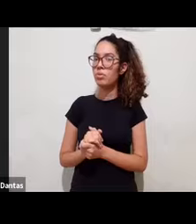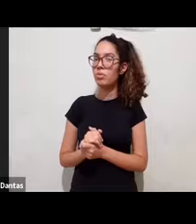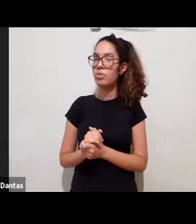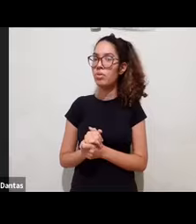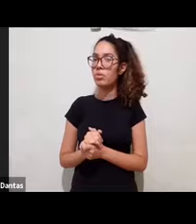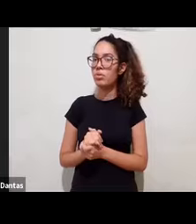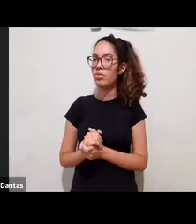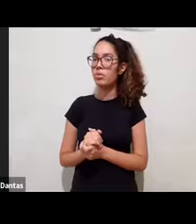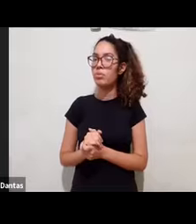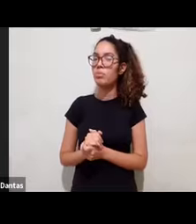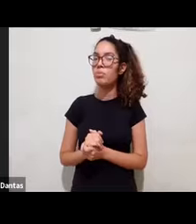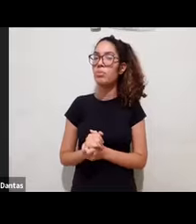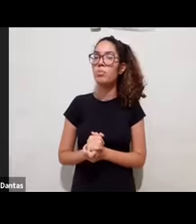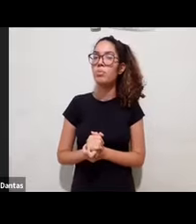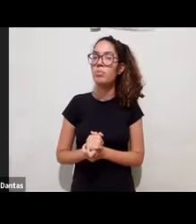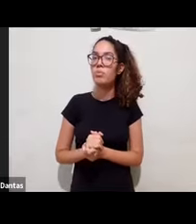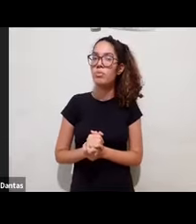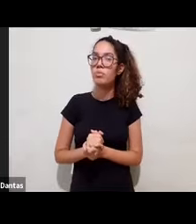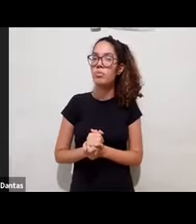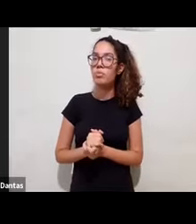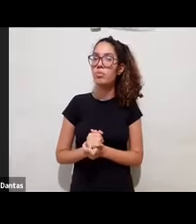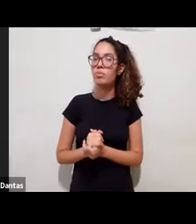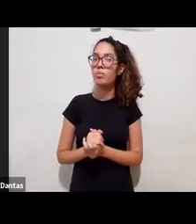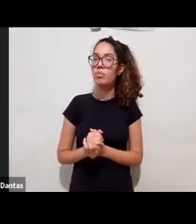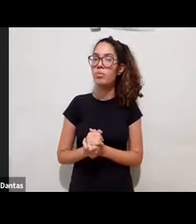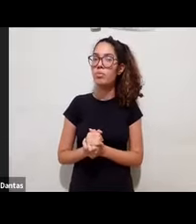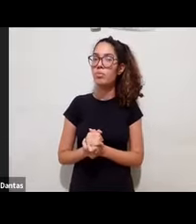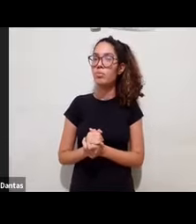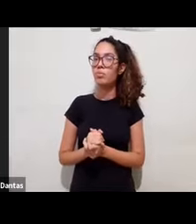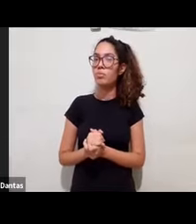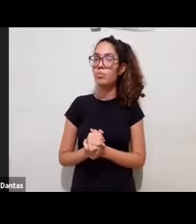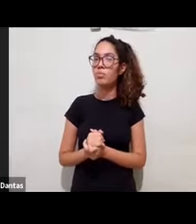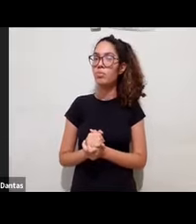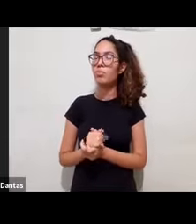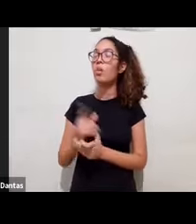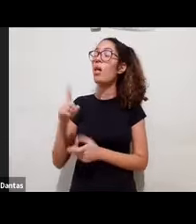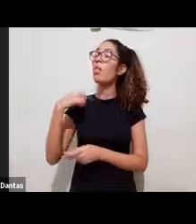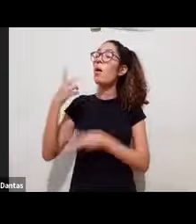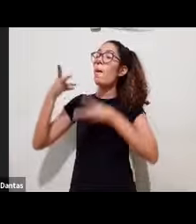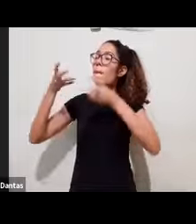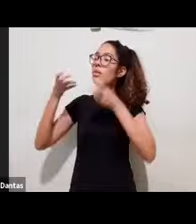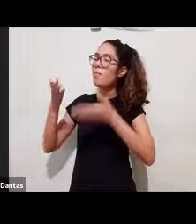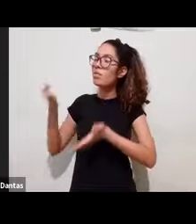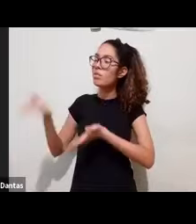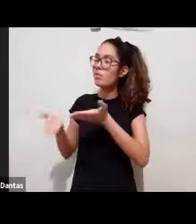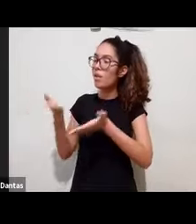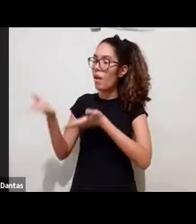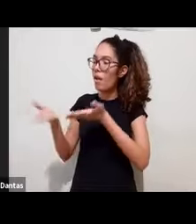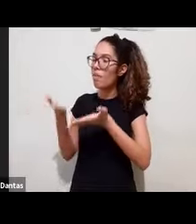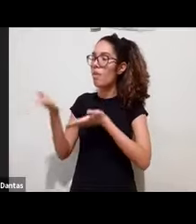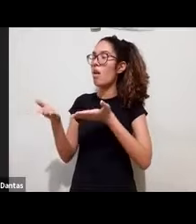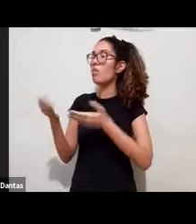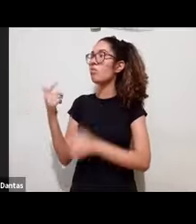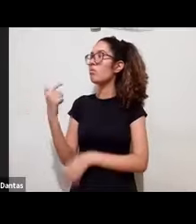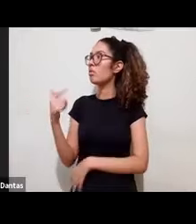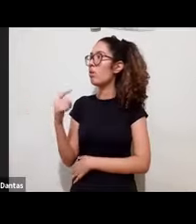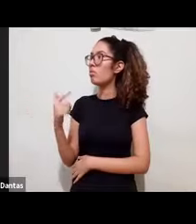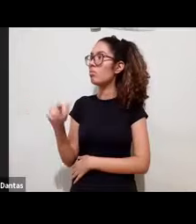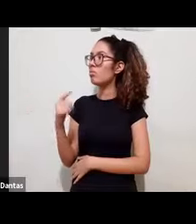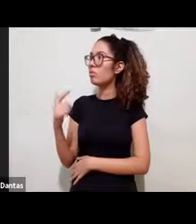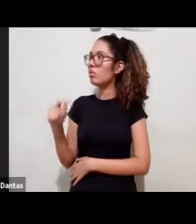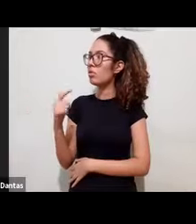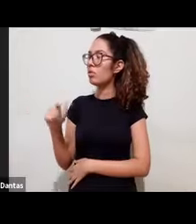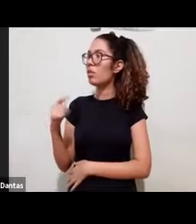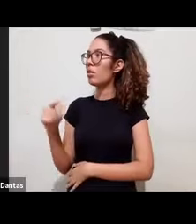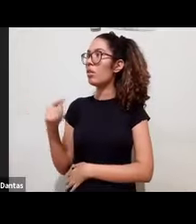visitas e a gente identifica, né, que esse serviço é um serviço que atende 10 mil pessoas, 10